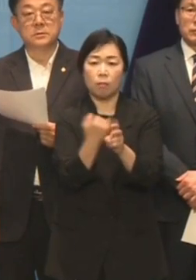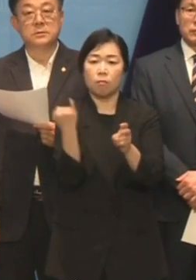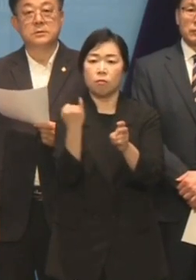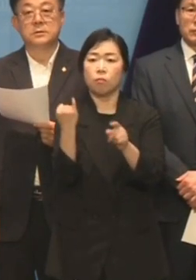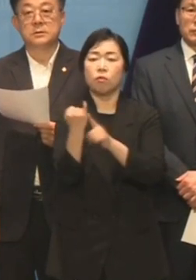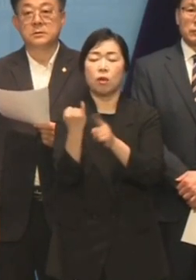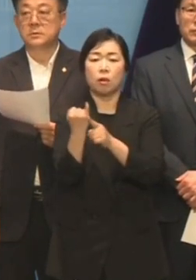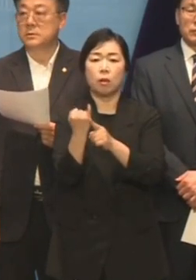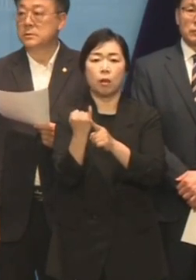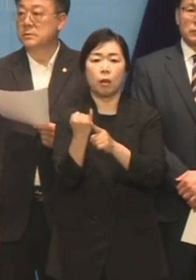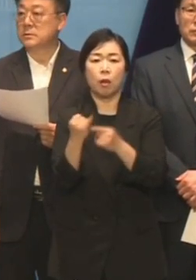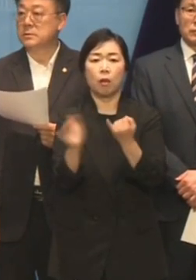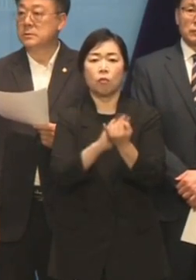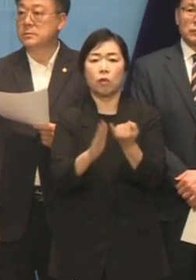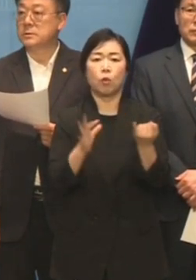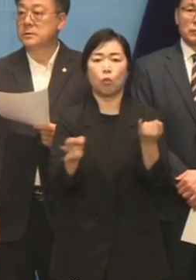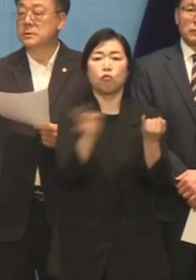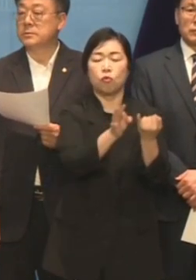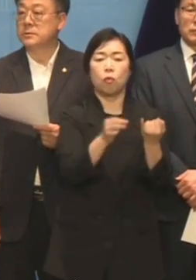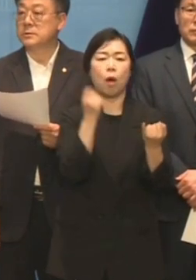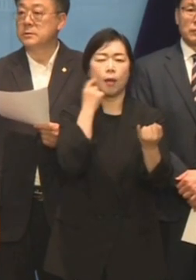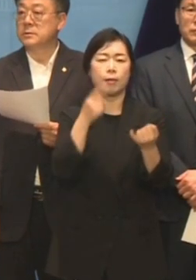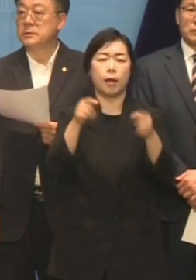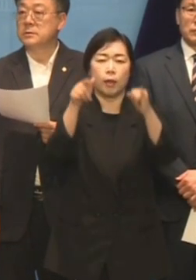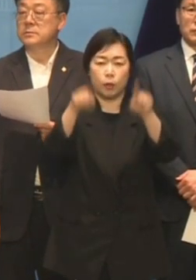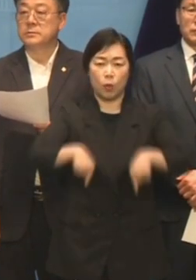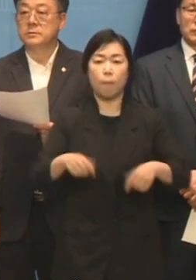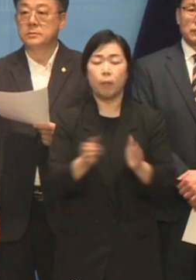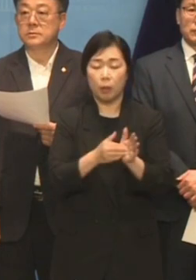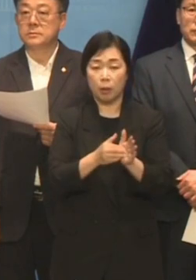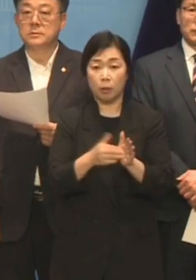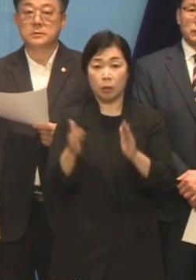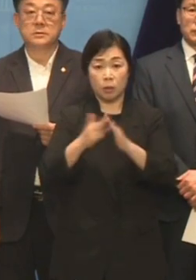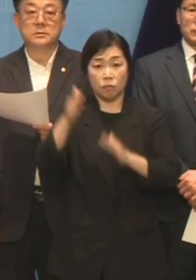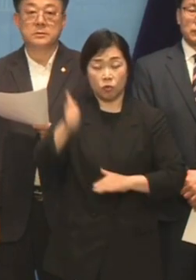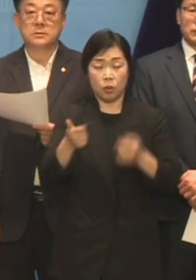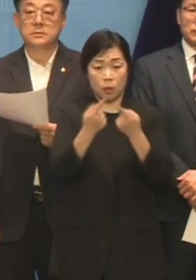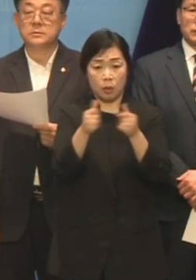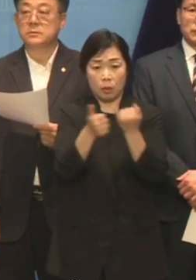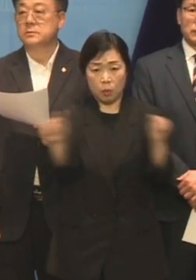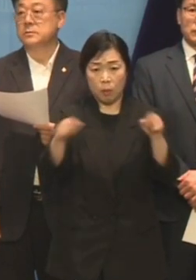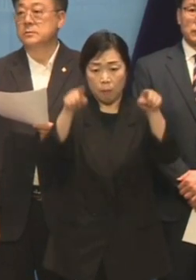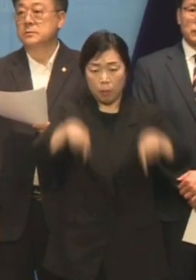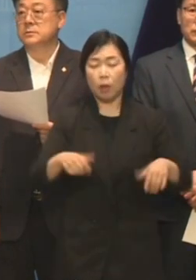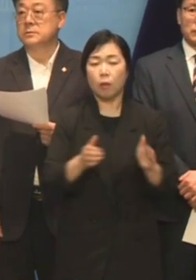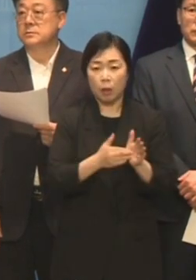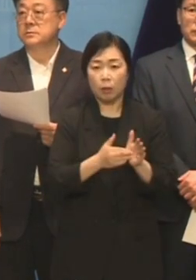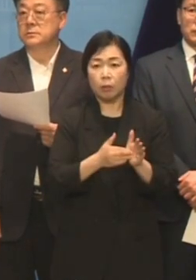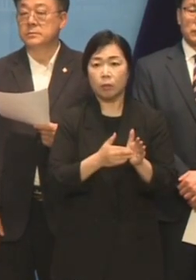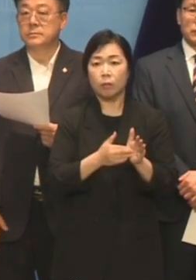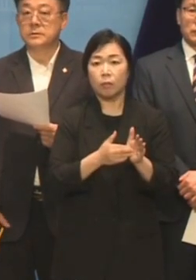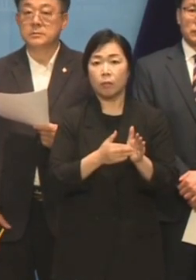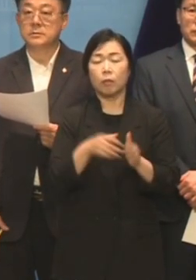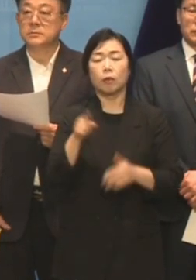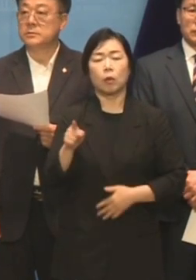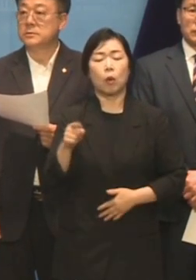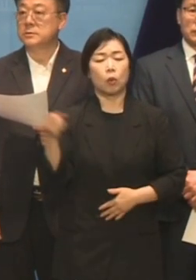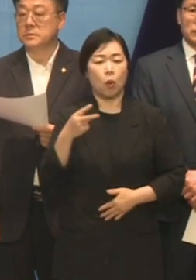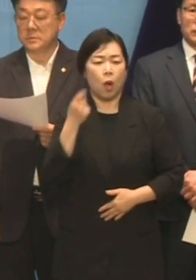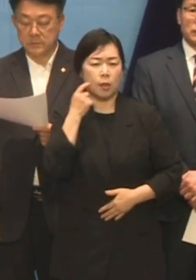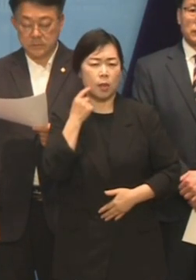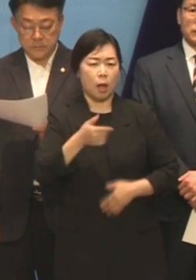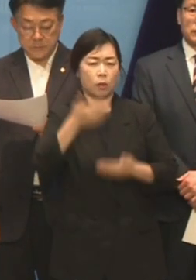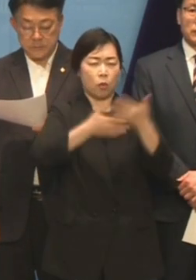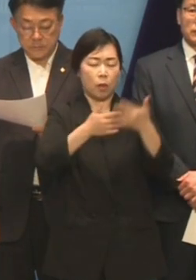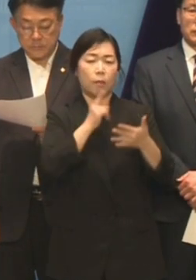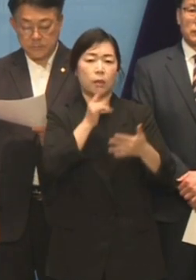위자료로 주고 위장이혼을 하였습니다. 집주인은 집 때문에 이혼을 했고 자기는 위장이혼을 했다고 말한 영상도 있으나